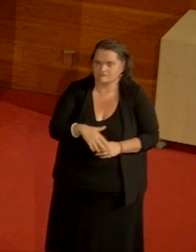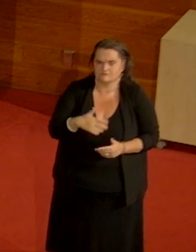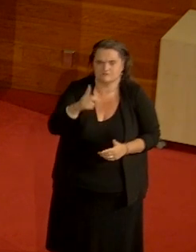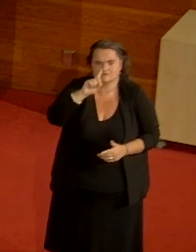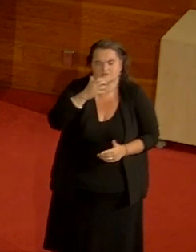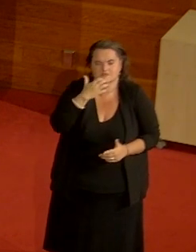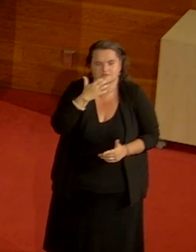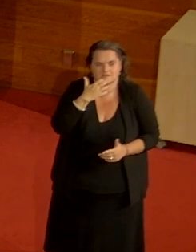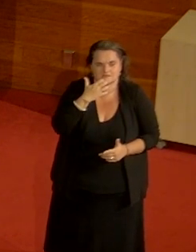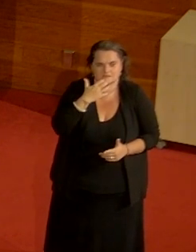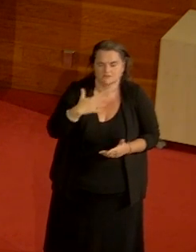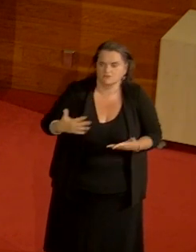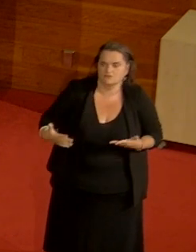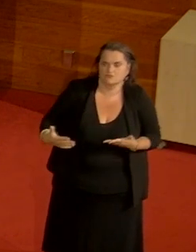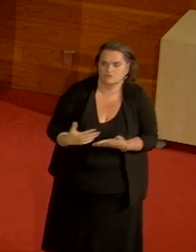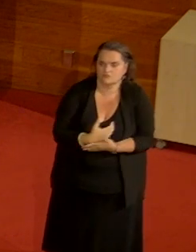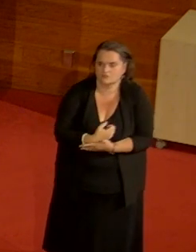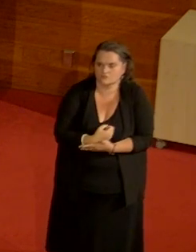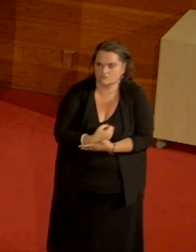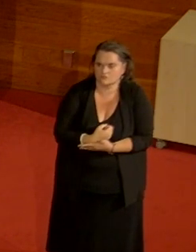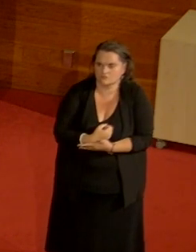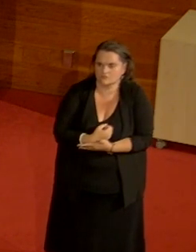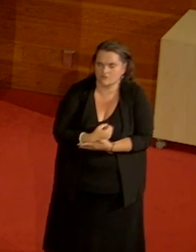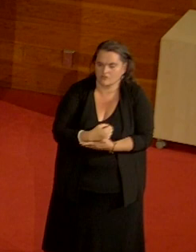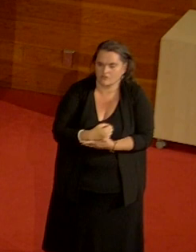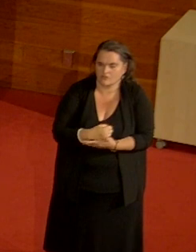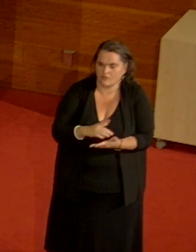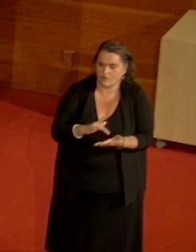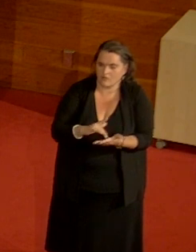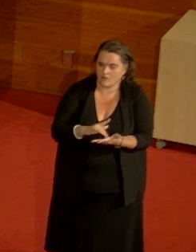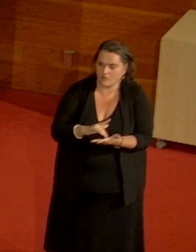eh es susceptible de ser modificado